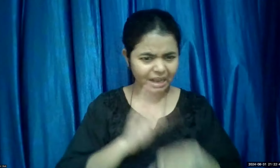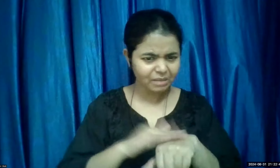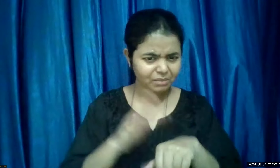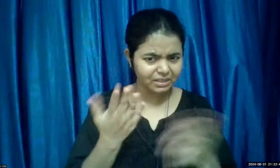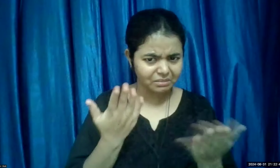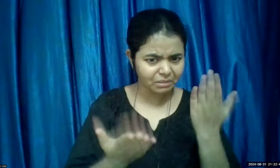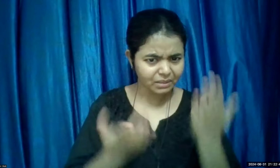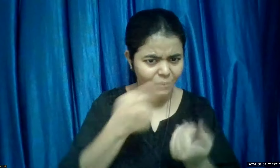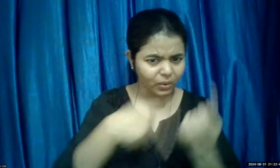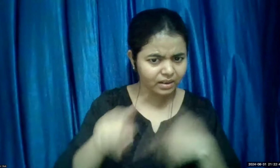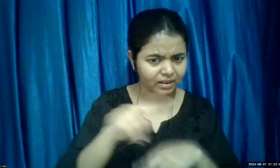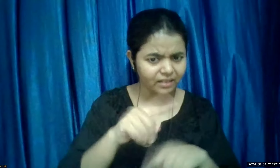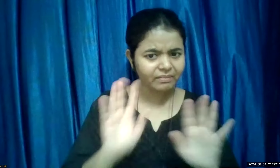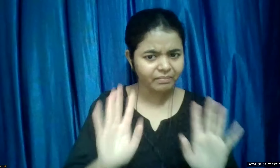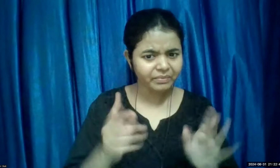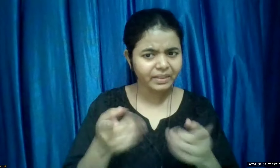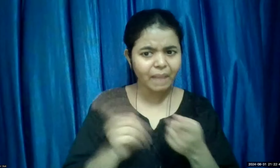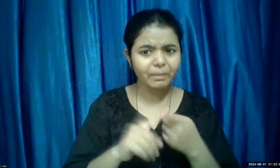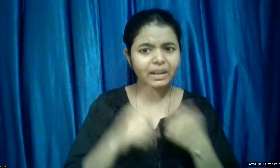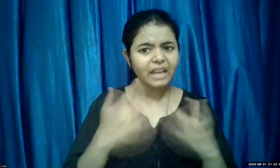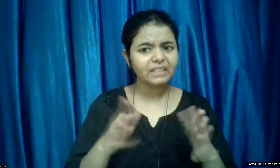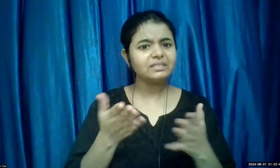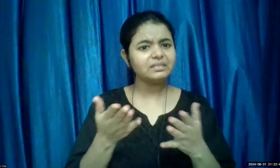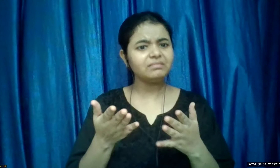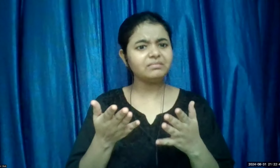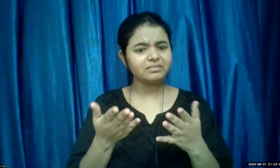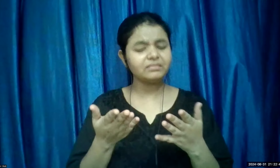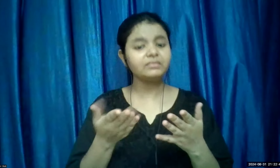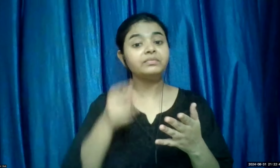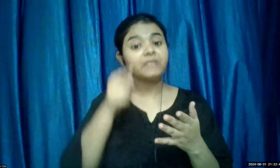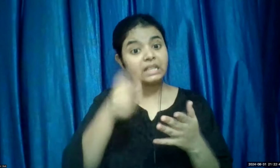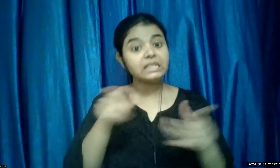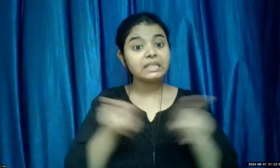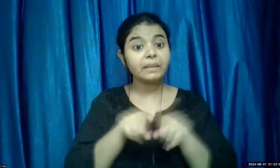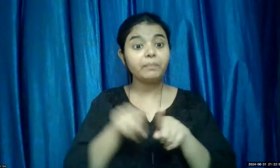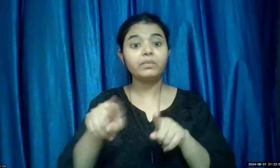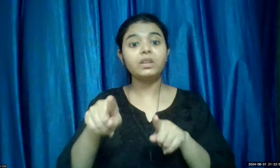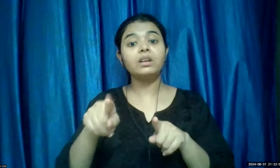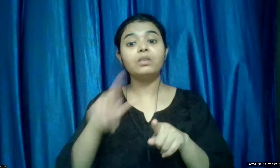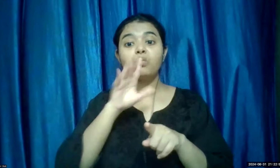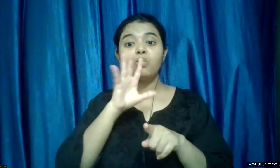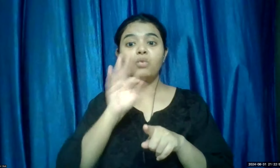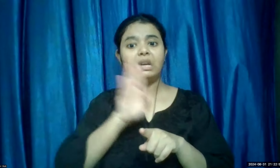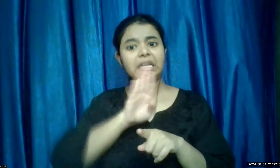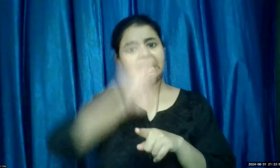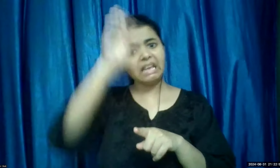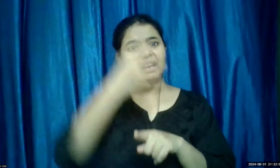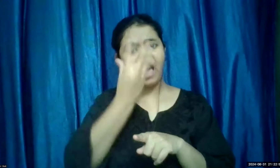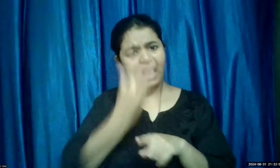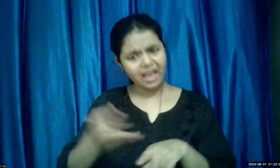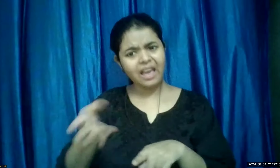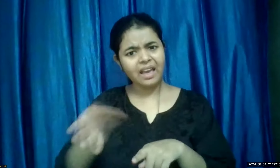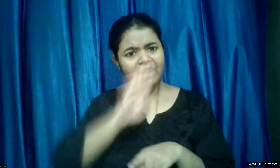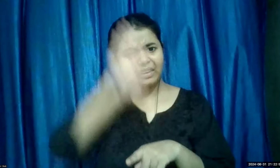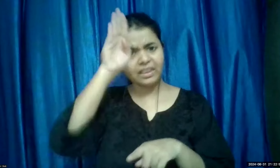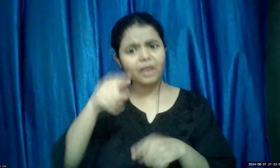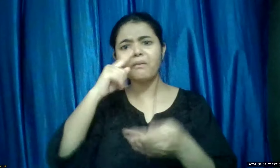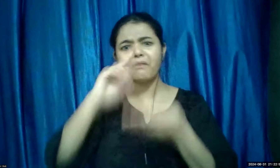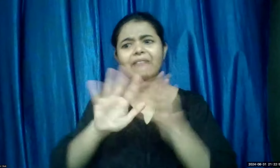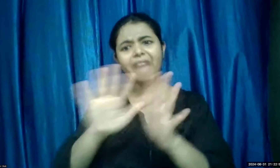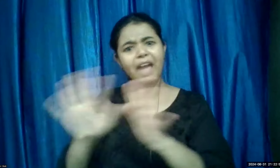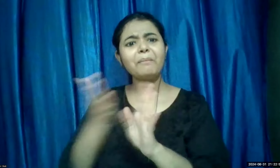तो इसी प्रकार से जब उस हाथी का पांव उस मगरमच्छ ने अच्छे से जकड़ लिया, तो बताया